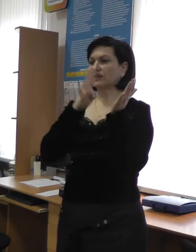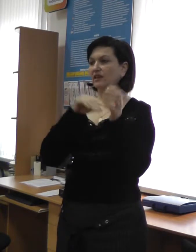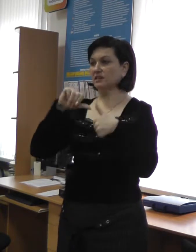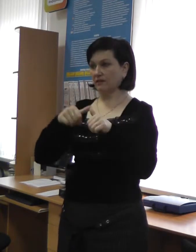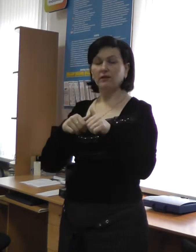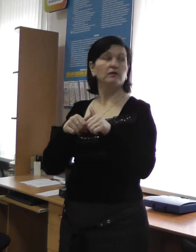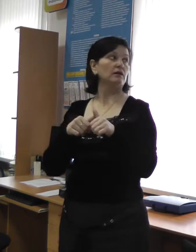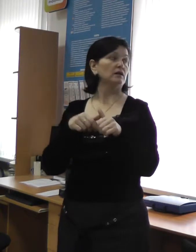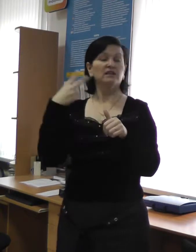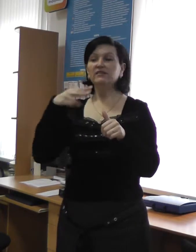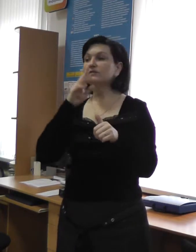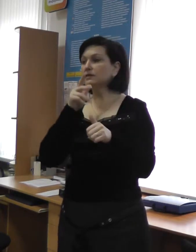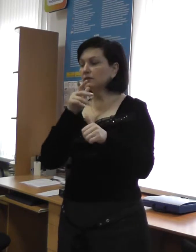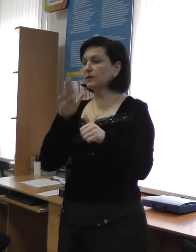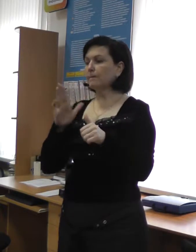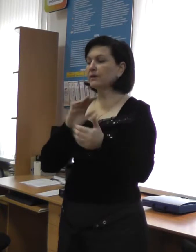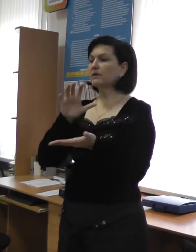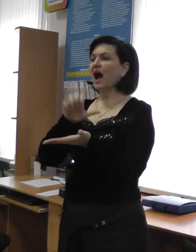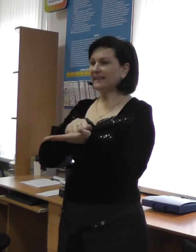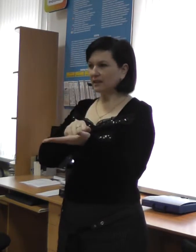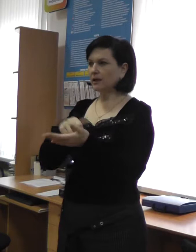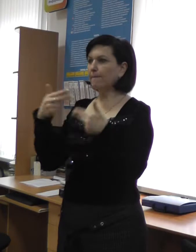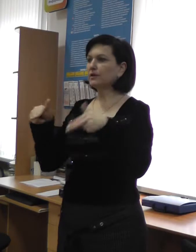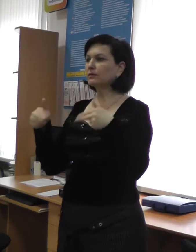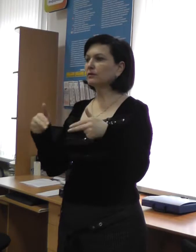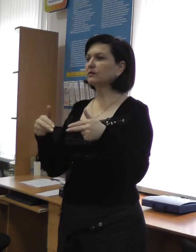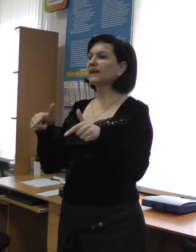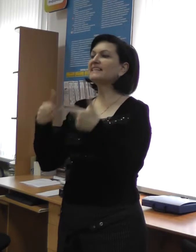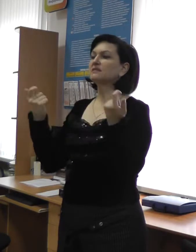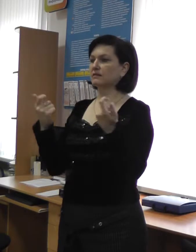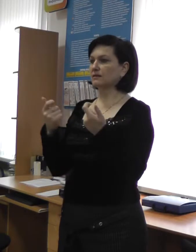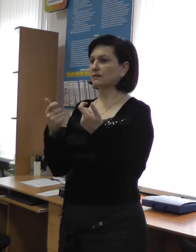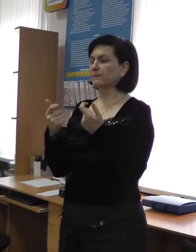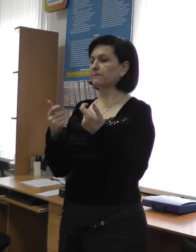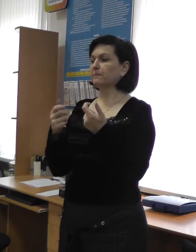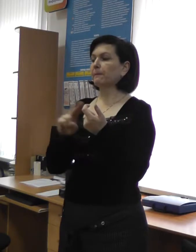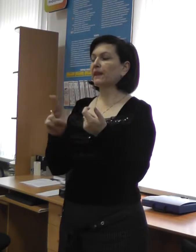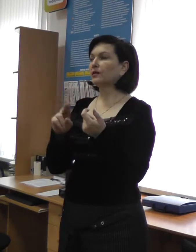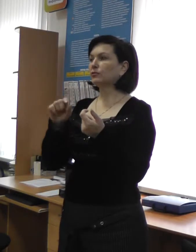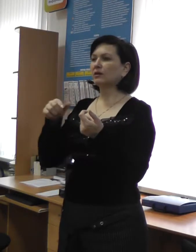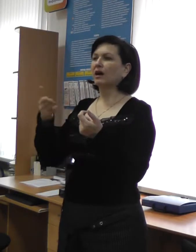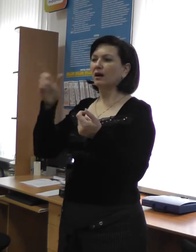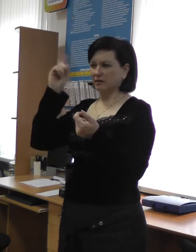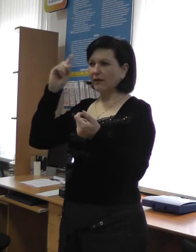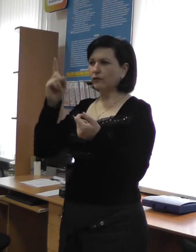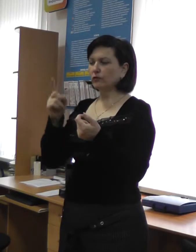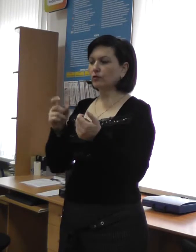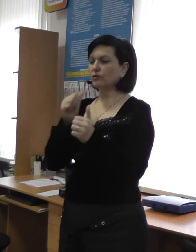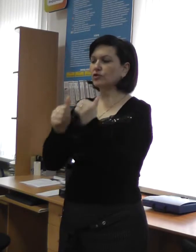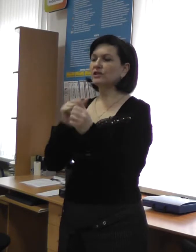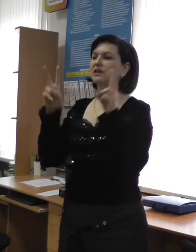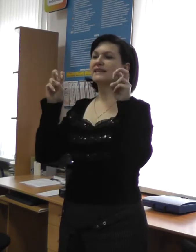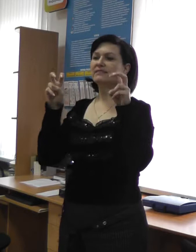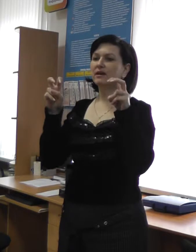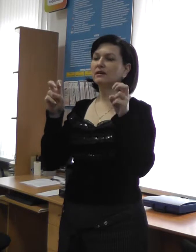протяжении почти 20 лет он был арендатором Пятигорской казенной гостиницы, которую в те времена зачастую называли по